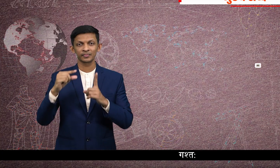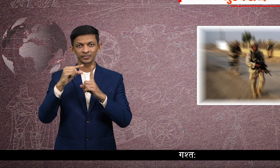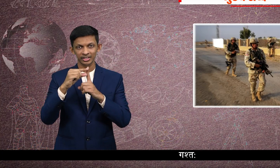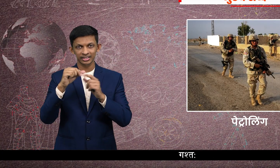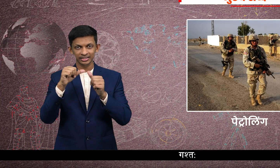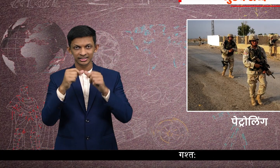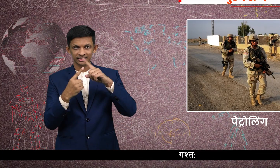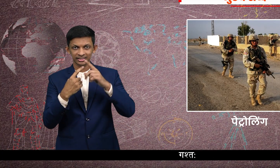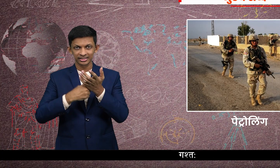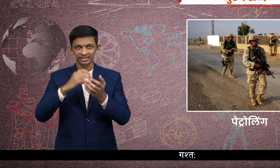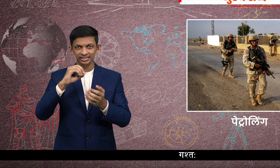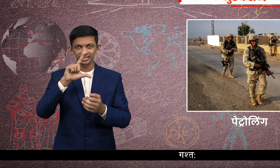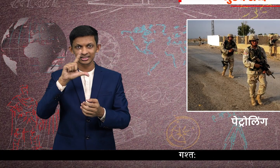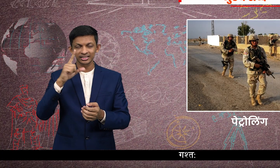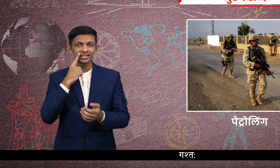गश्त,